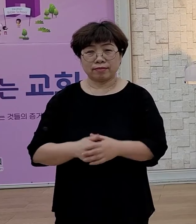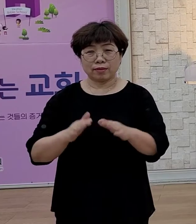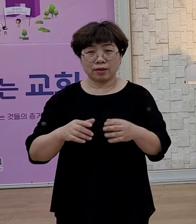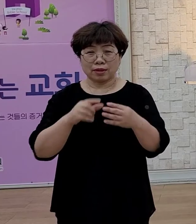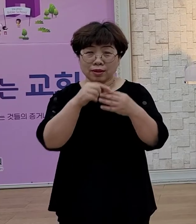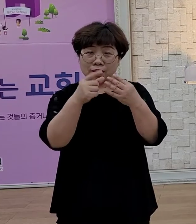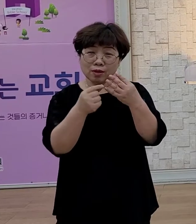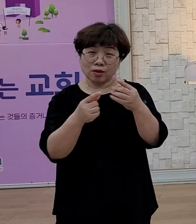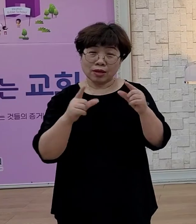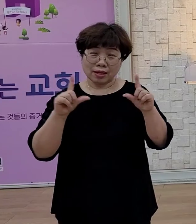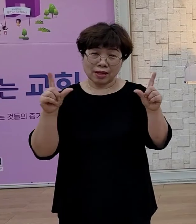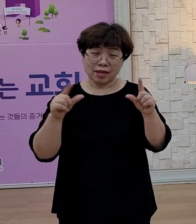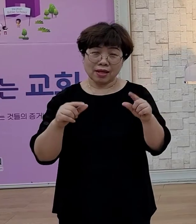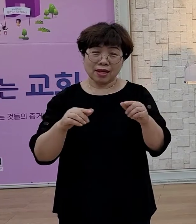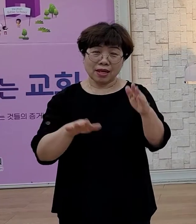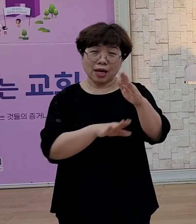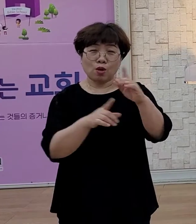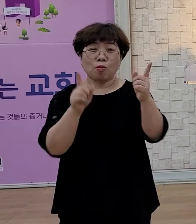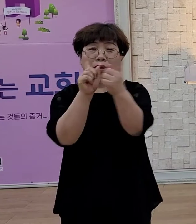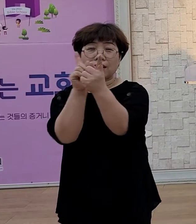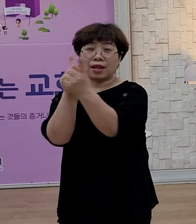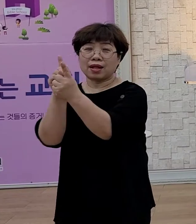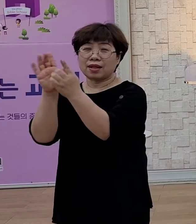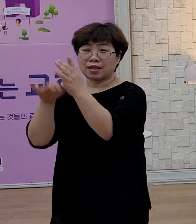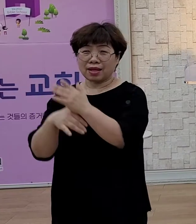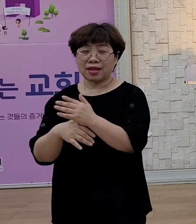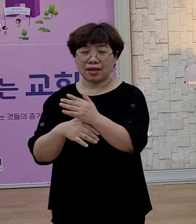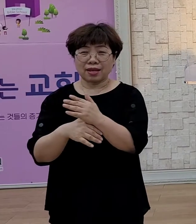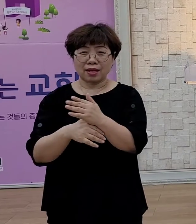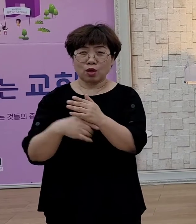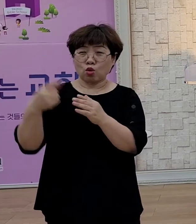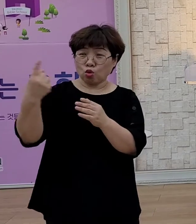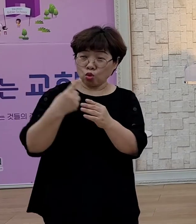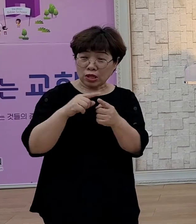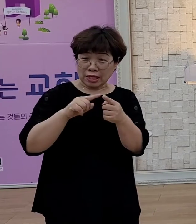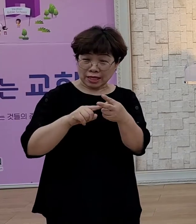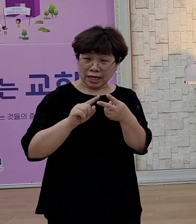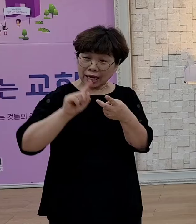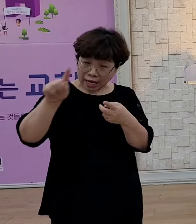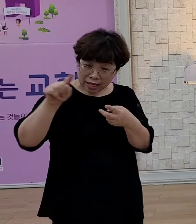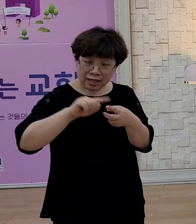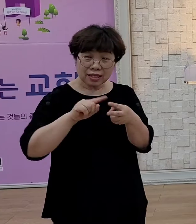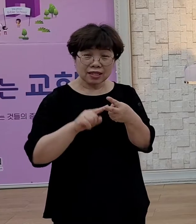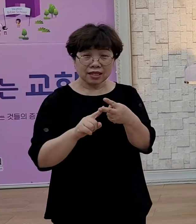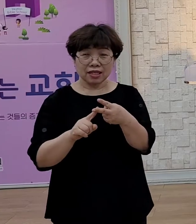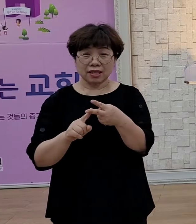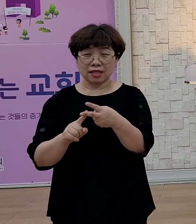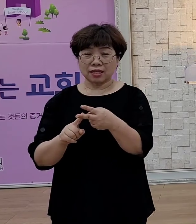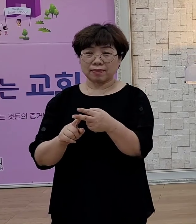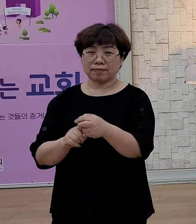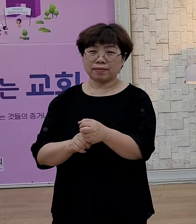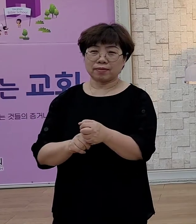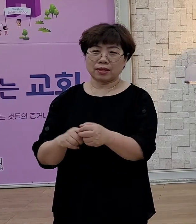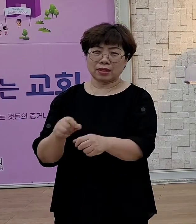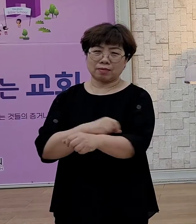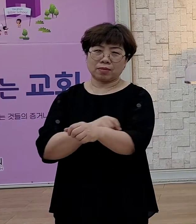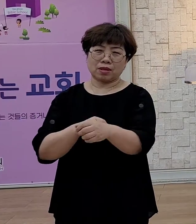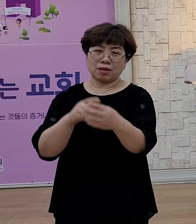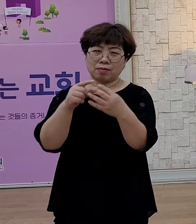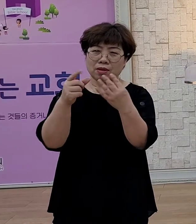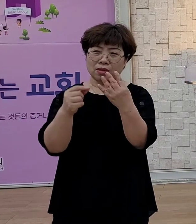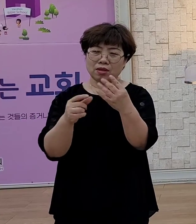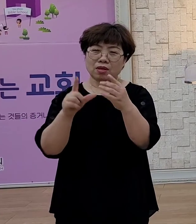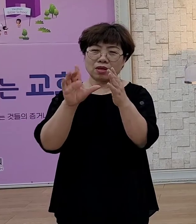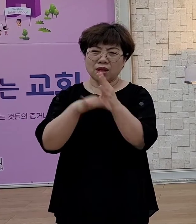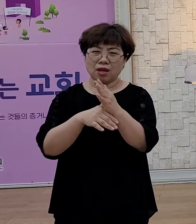명절에 가족들에게 가잖아요. 오시는 분도 있고 가시는 분도 계시겠지만 특별히 저는 이 명절만 되면